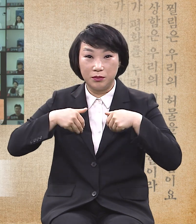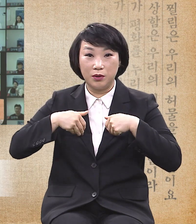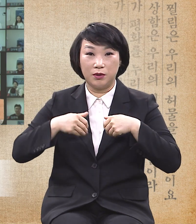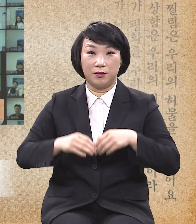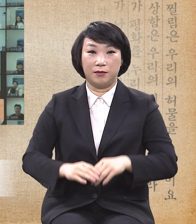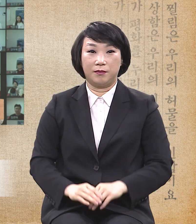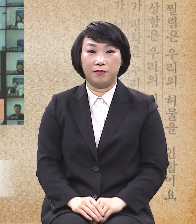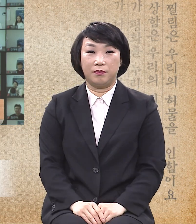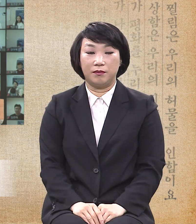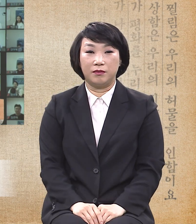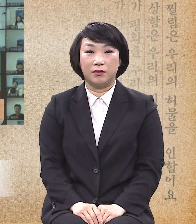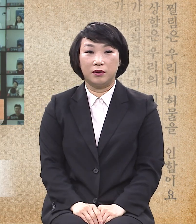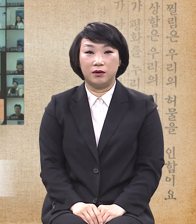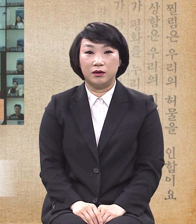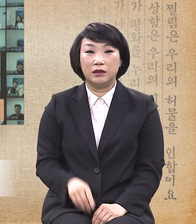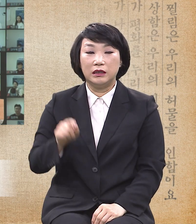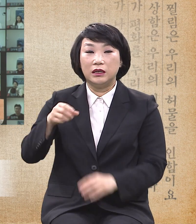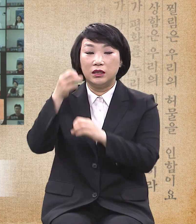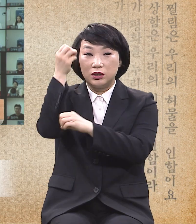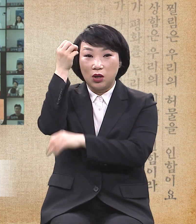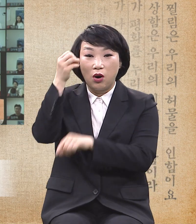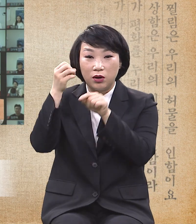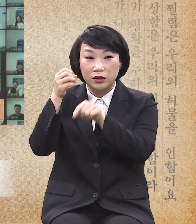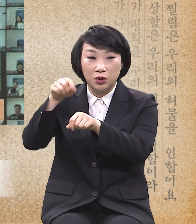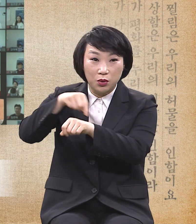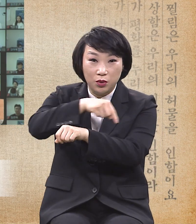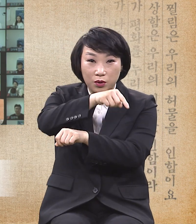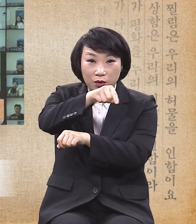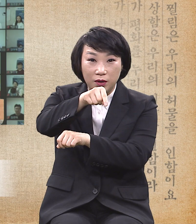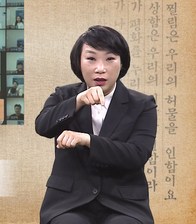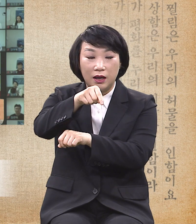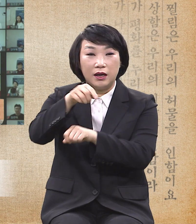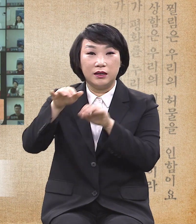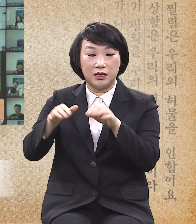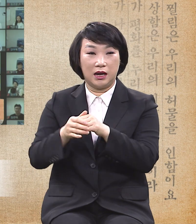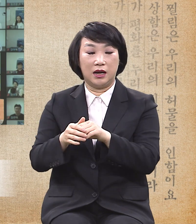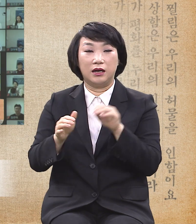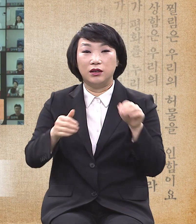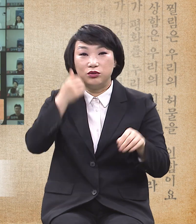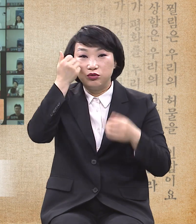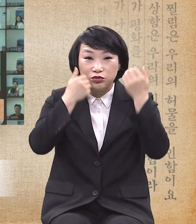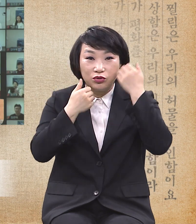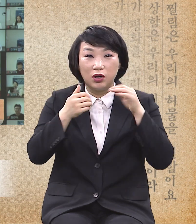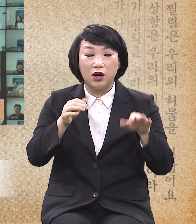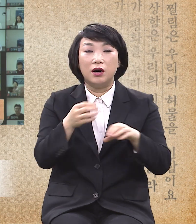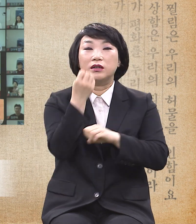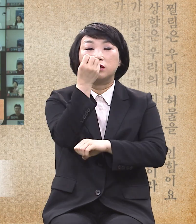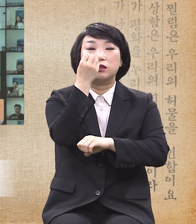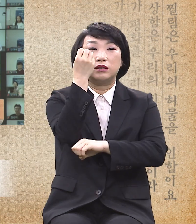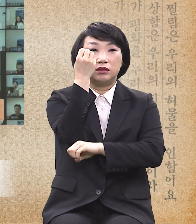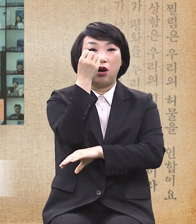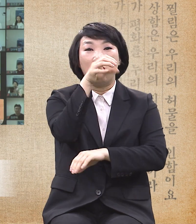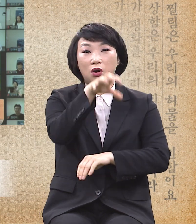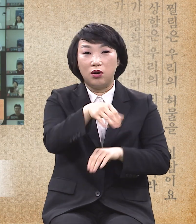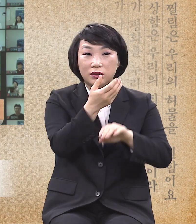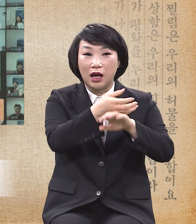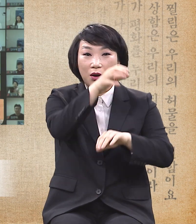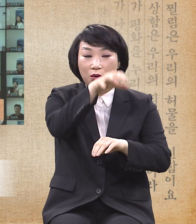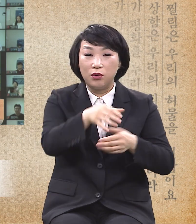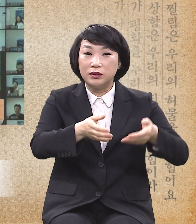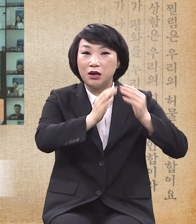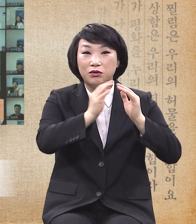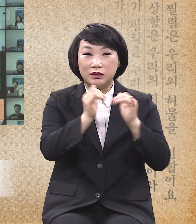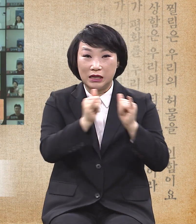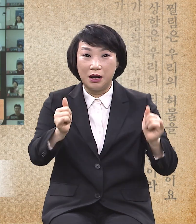조심할지니라. 이 닦아둔 것 위에 능히 다른 터를 닦아줄 자가